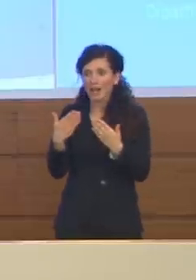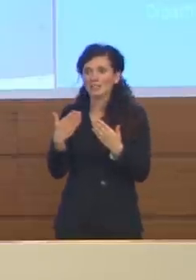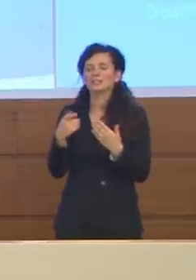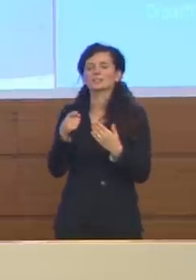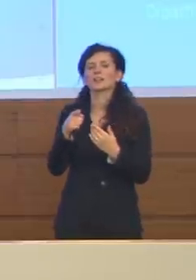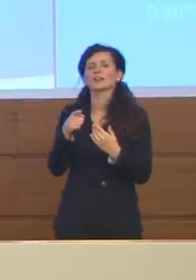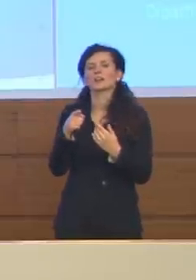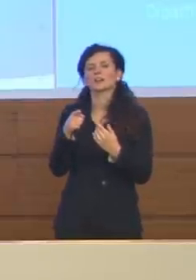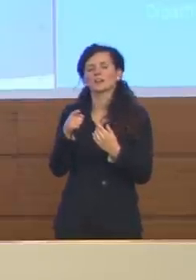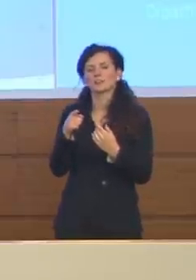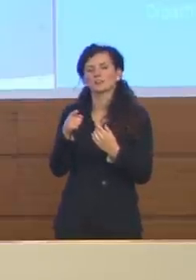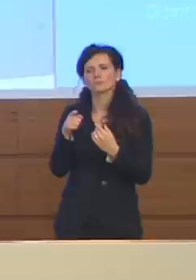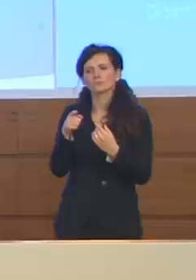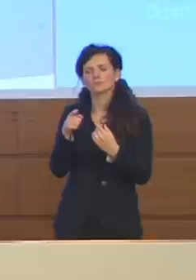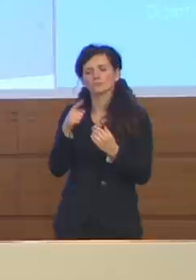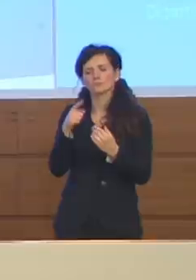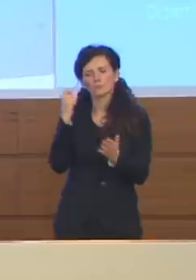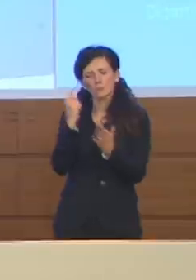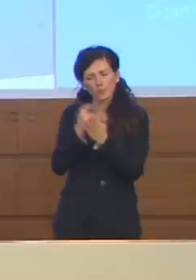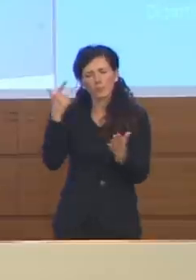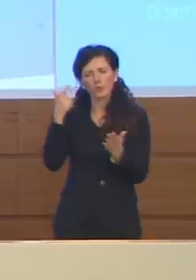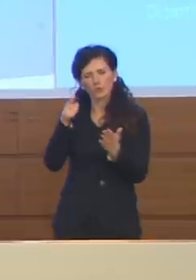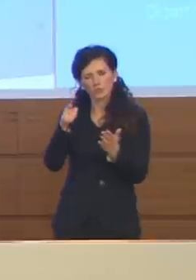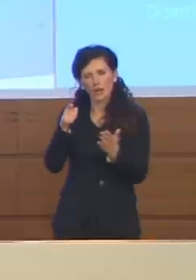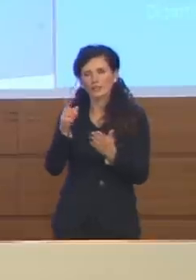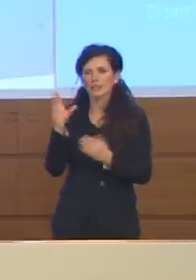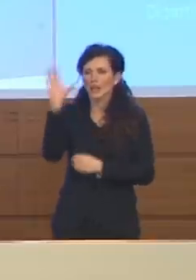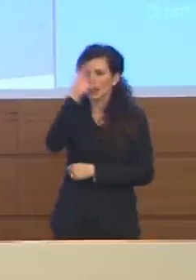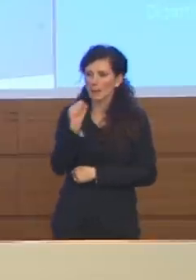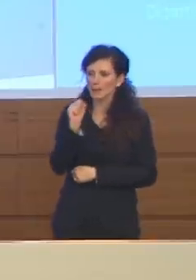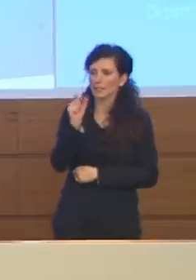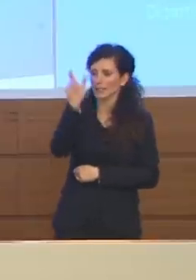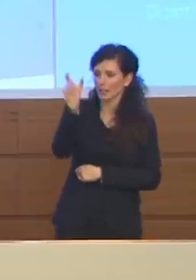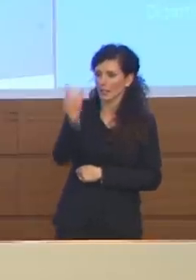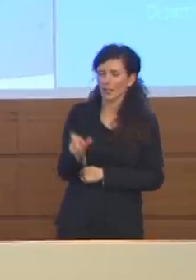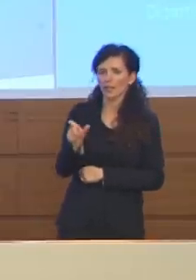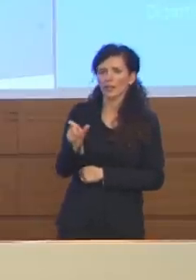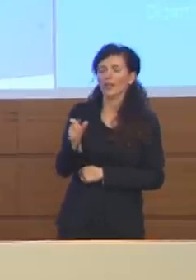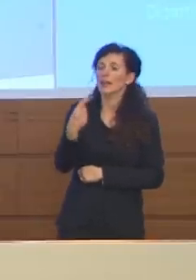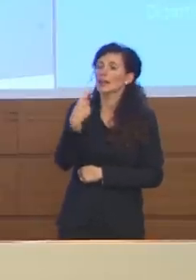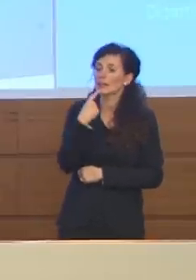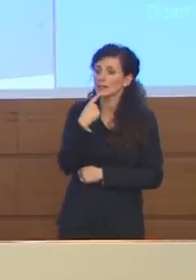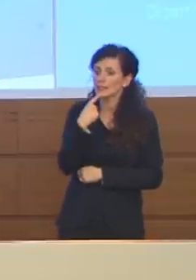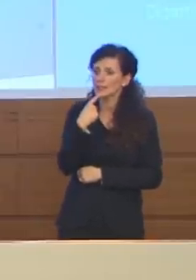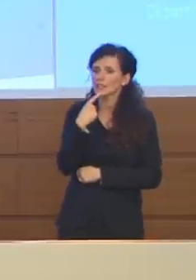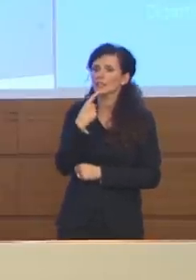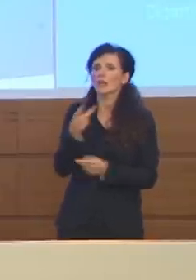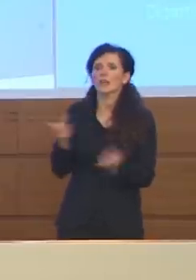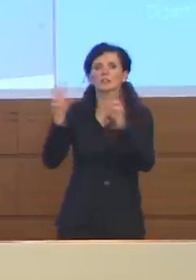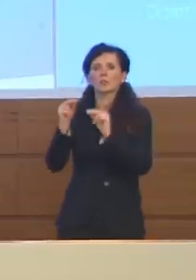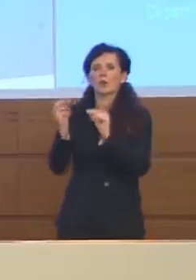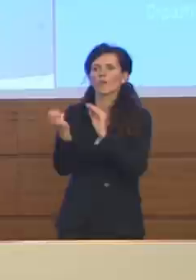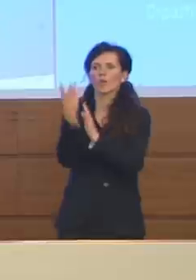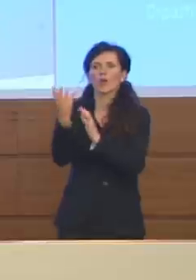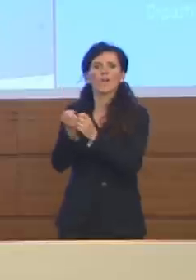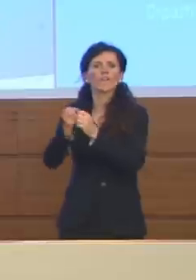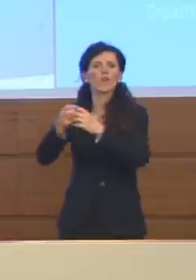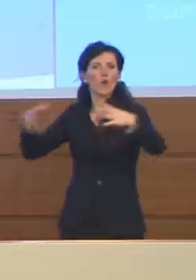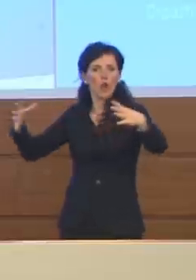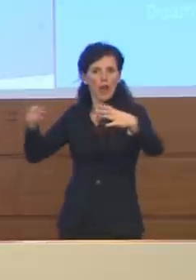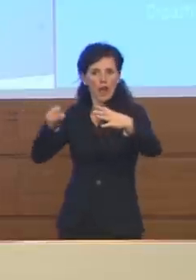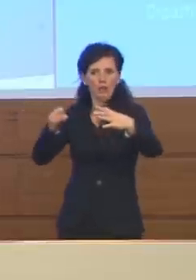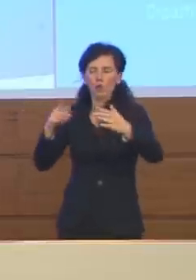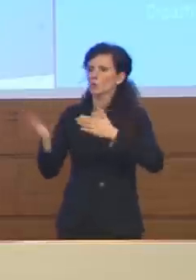prerequisito essenziale di individuare tempestivamente eventuali riaccensioni di focolai